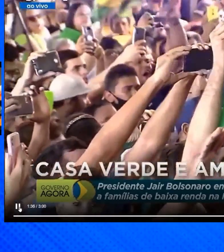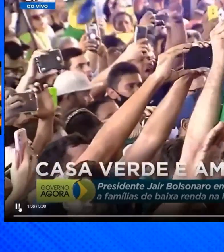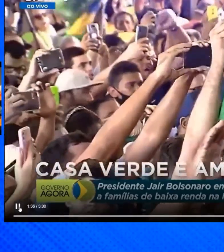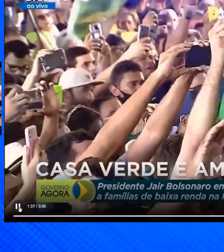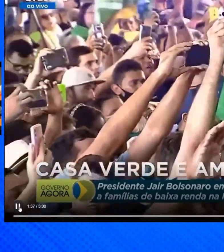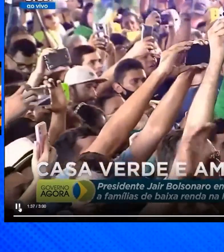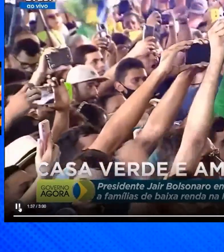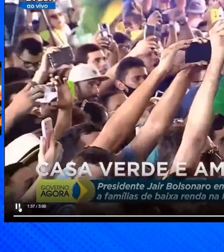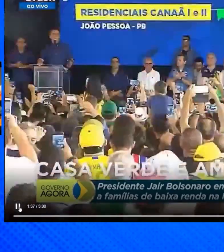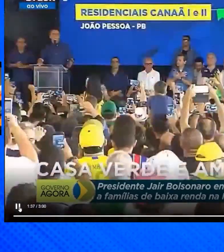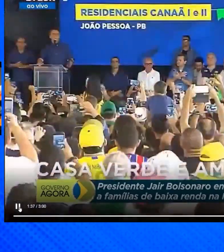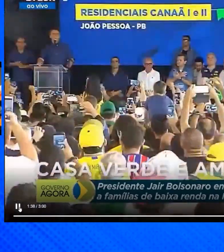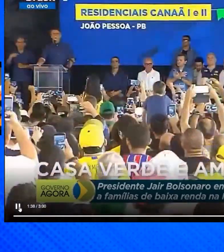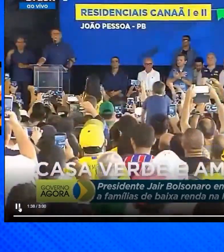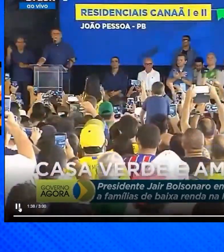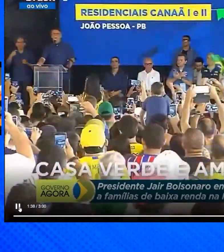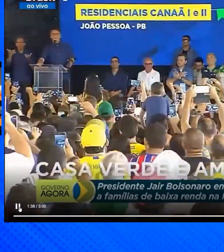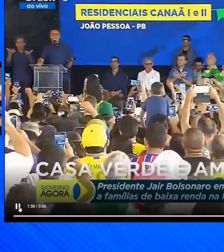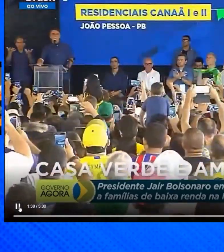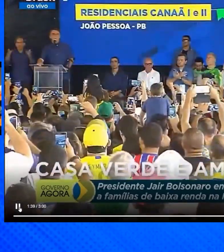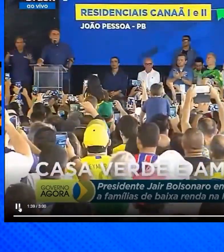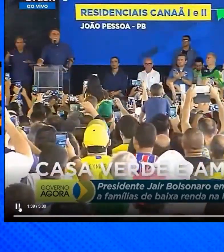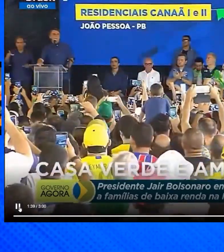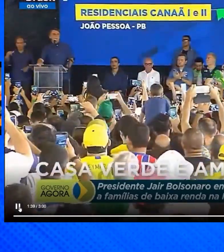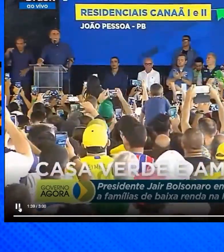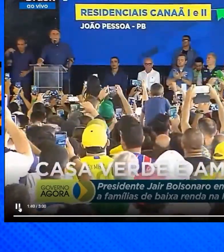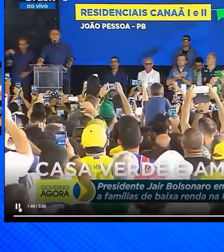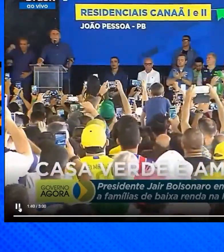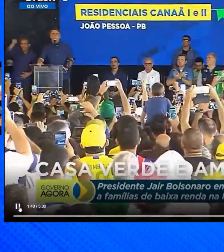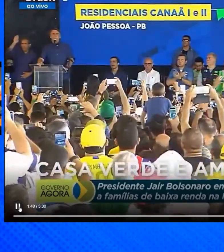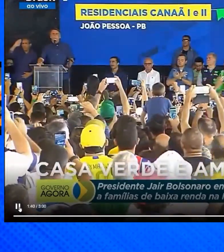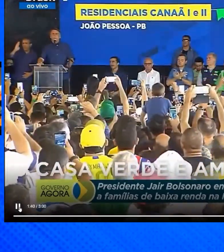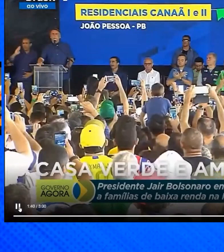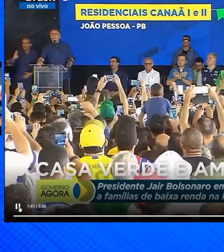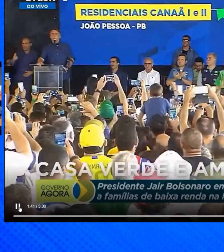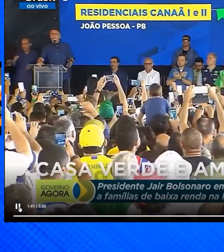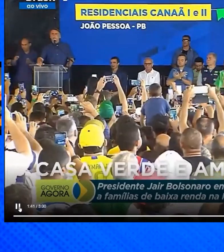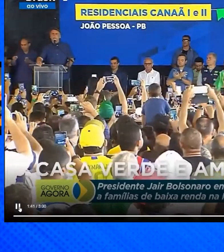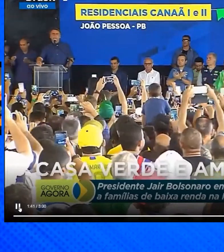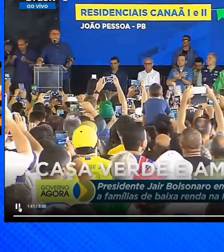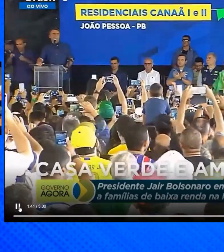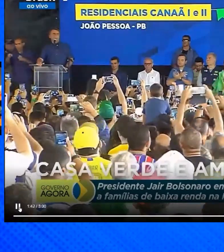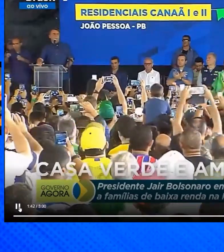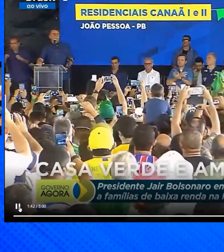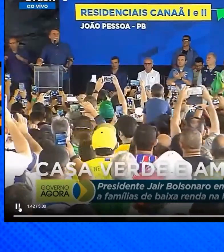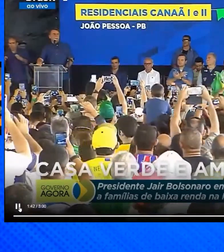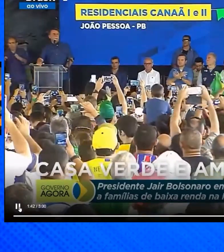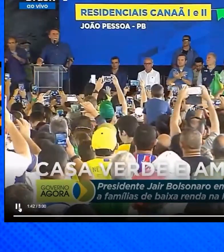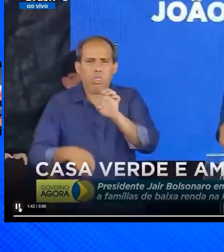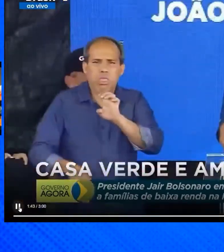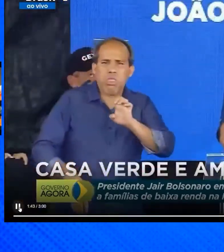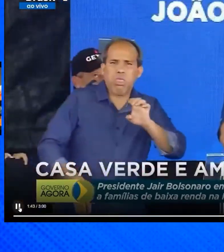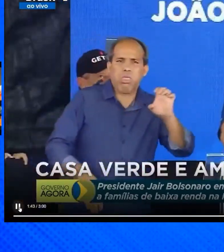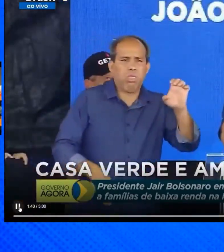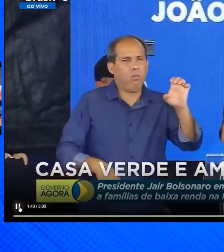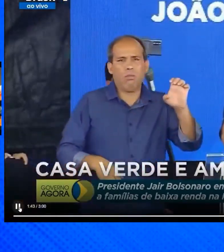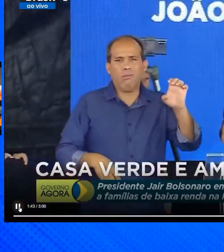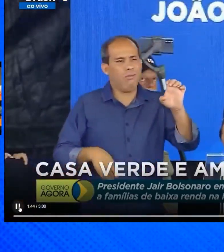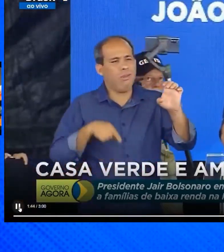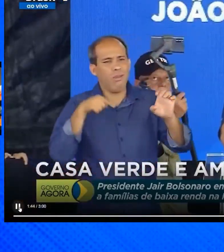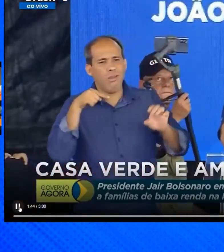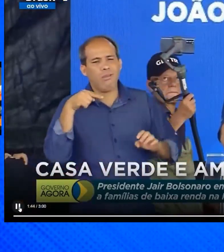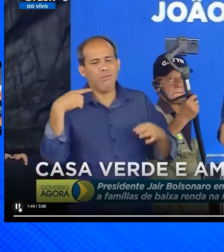Não queremos que o nosso Brasil encaminhe para o lado da esquerda, onde a